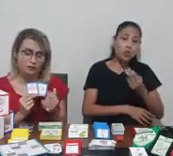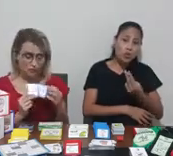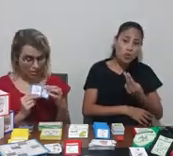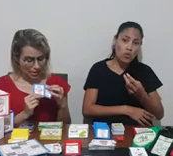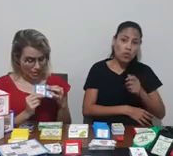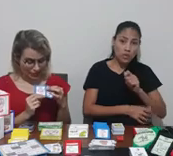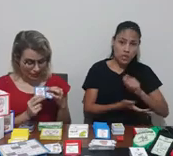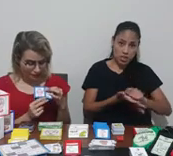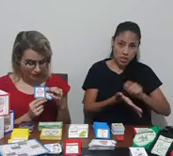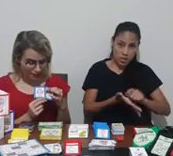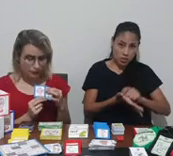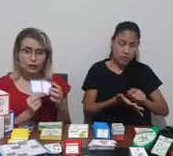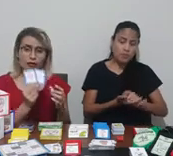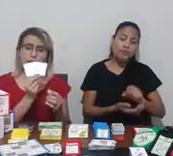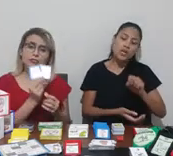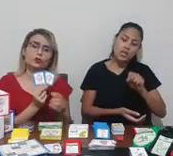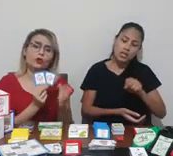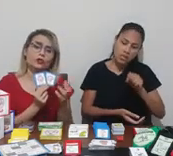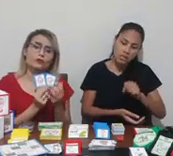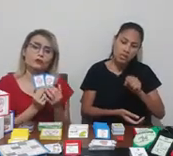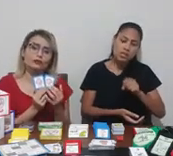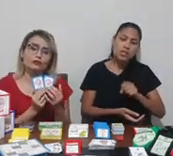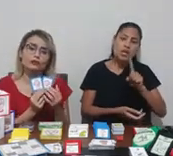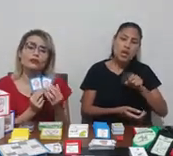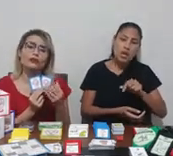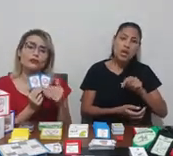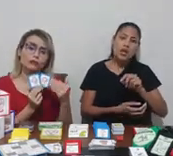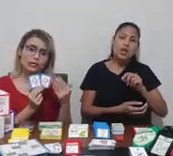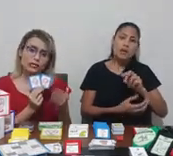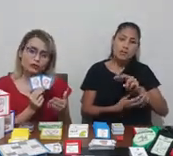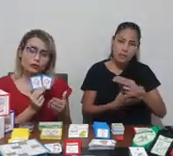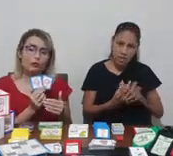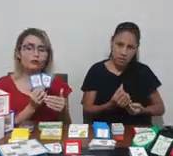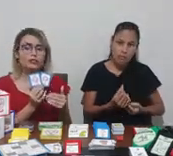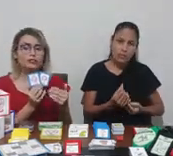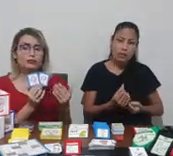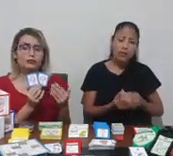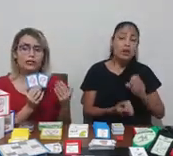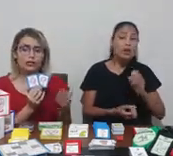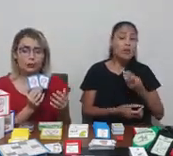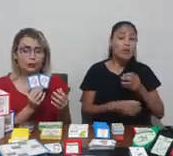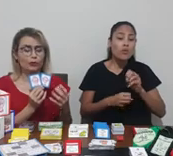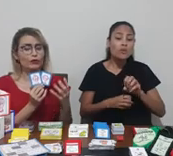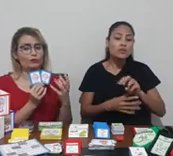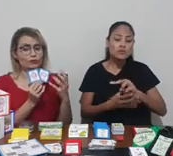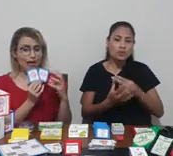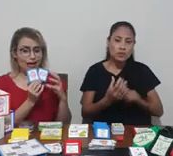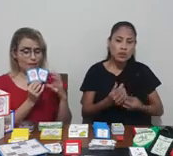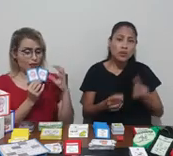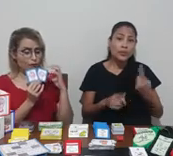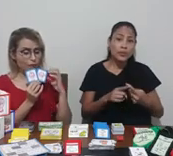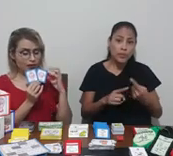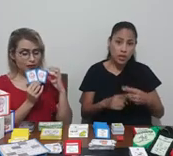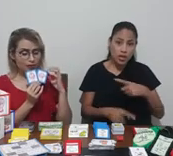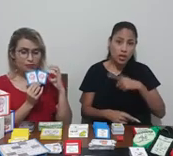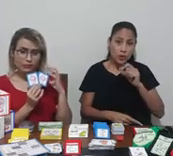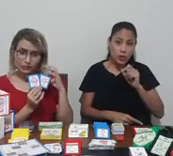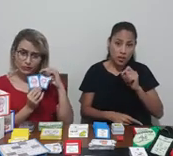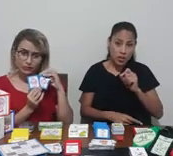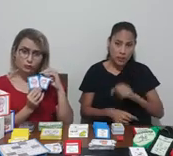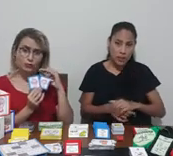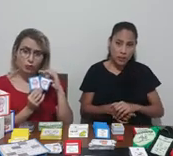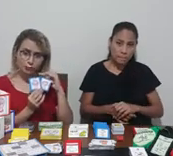escrita. Aí sim, ele se torna um jogo bilíngue ou um ensino bilíngue, porque eu vou pegar